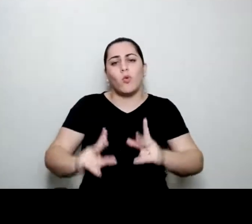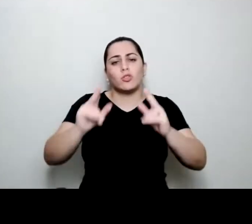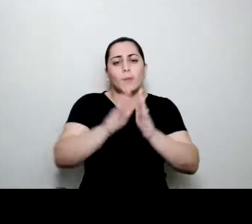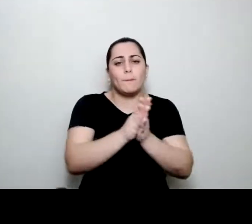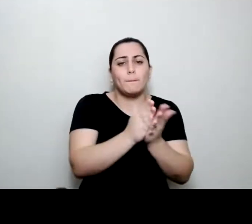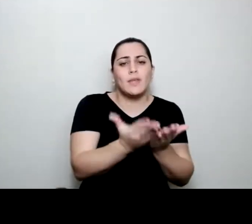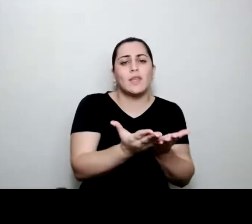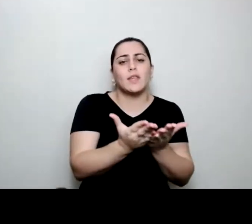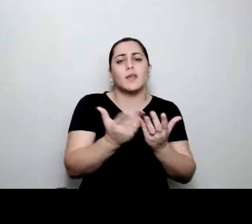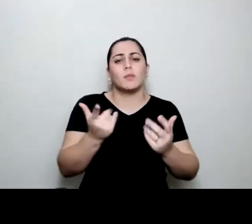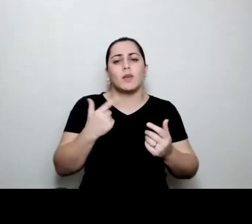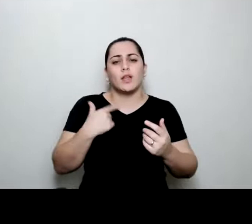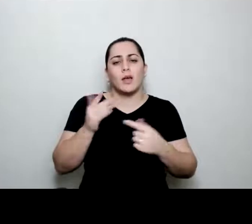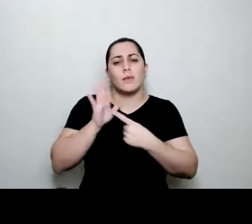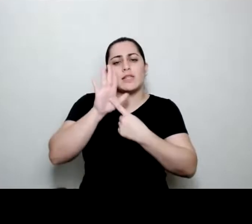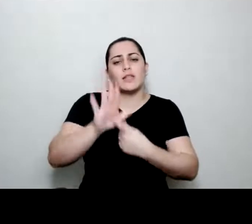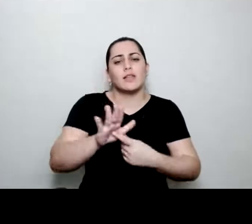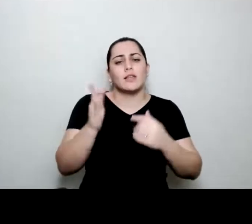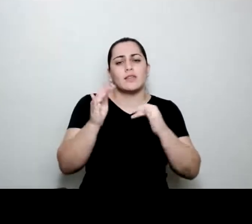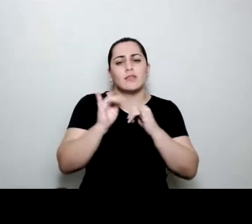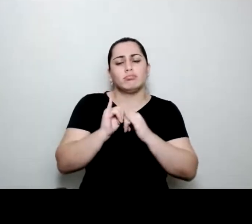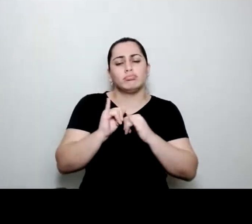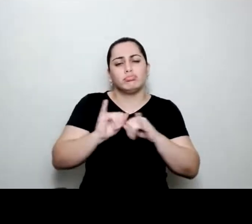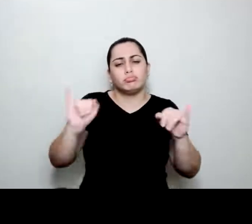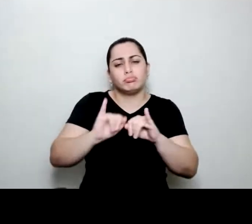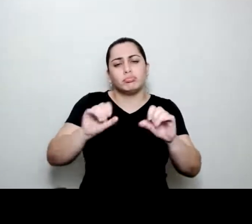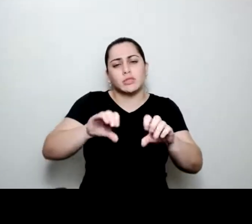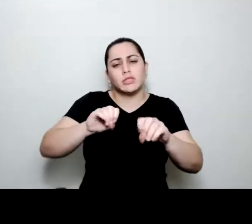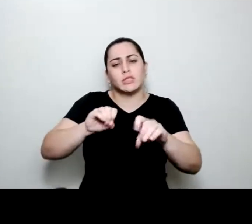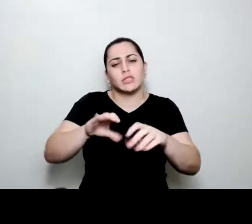de pregação, trechos de missa.